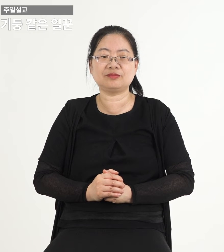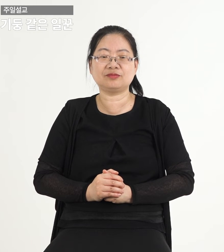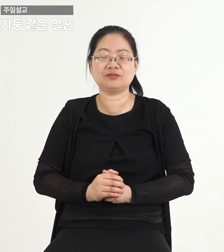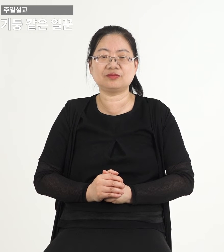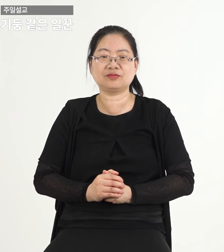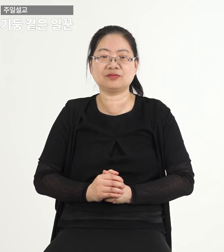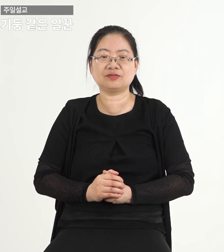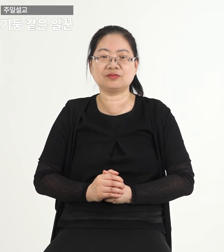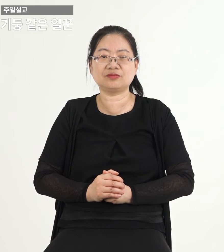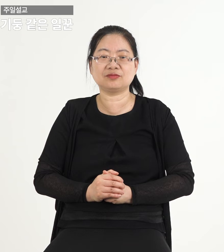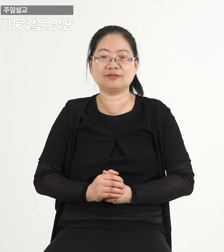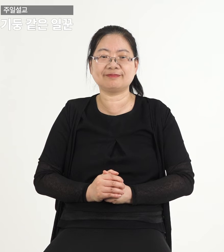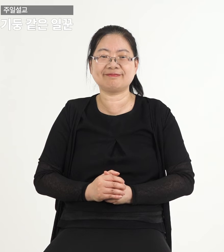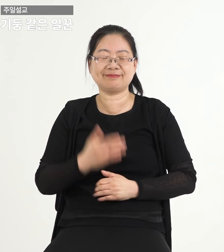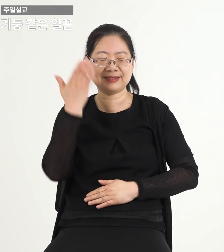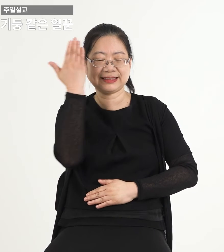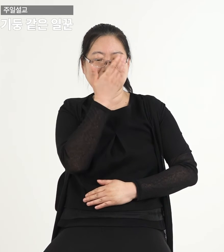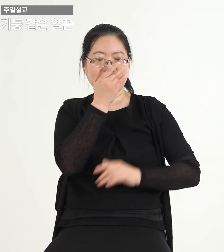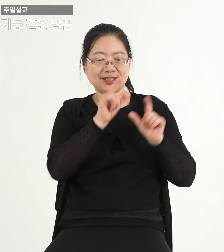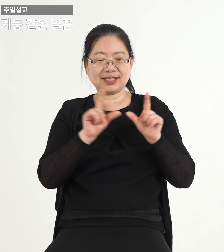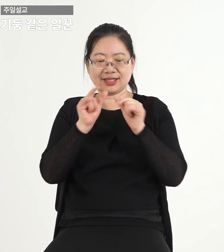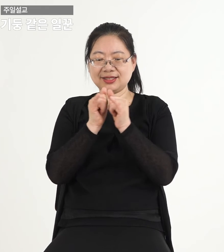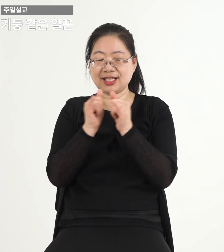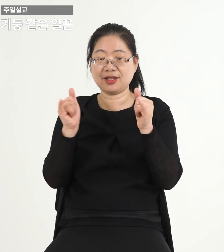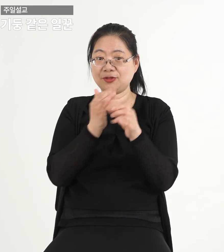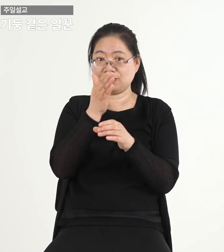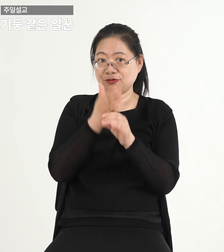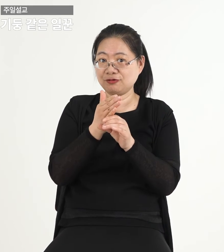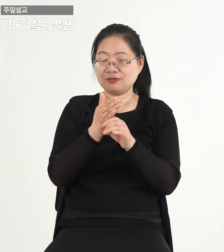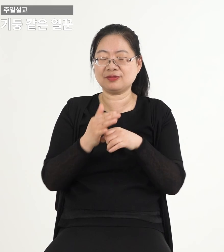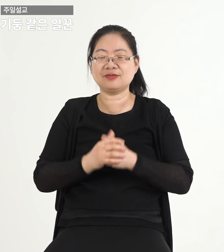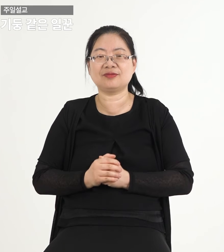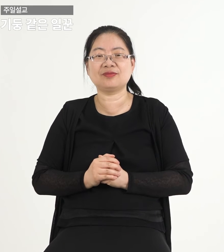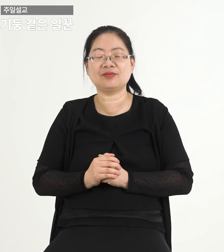그래서 담백하게 사는 사람들 가운데